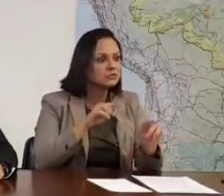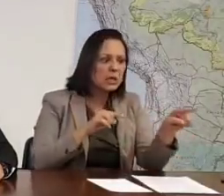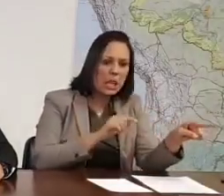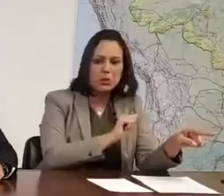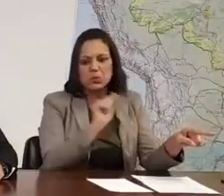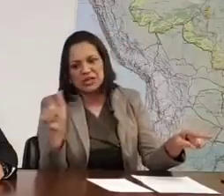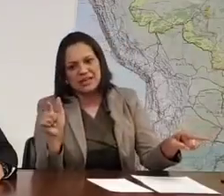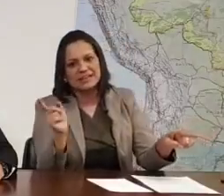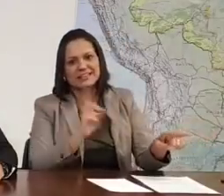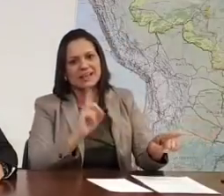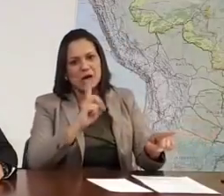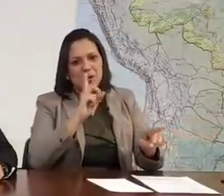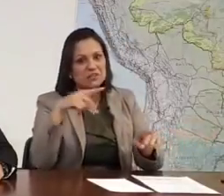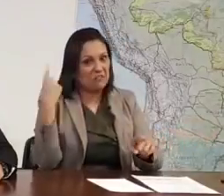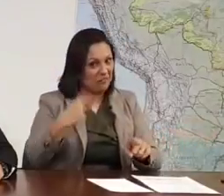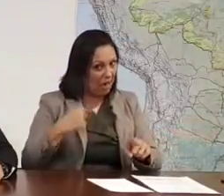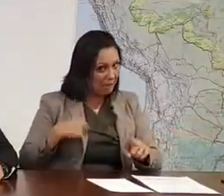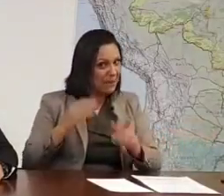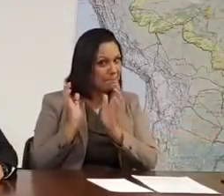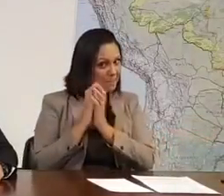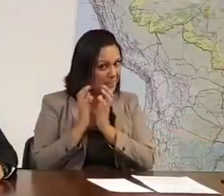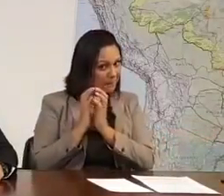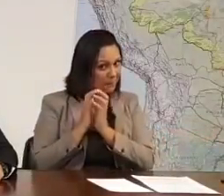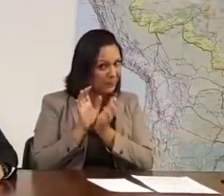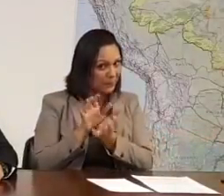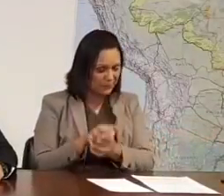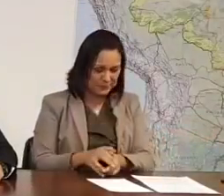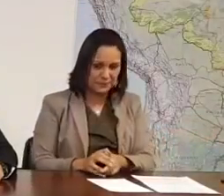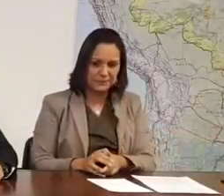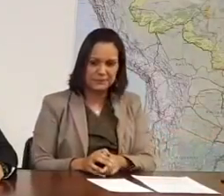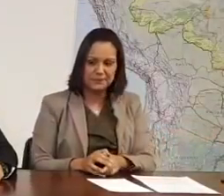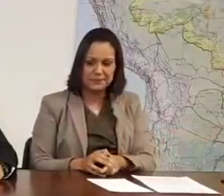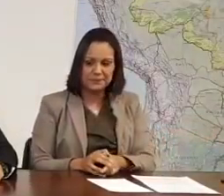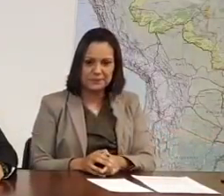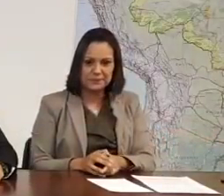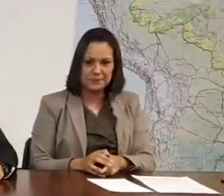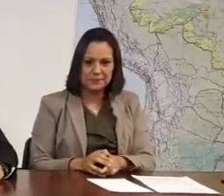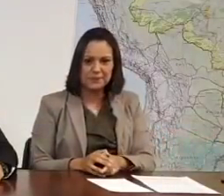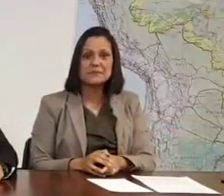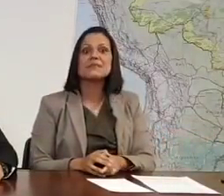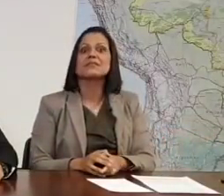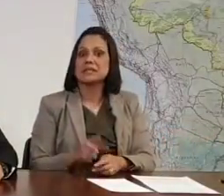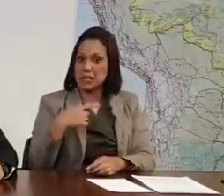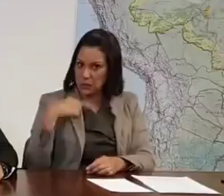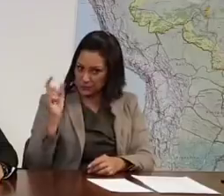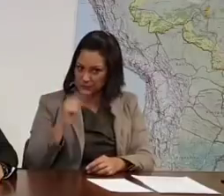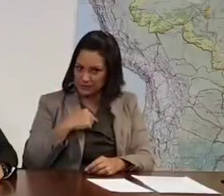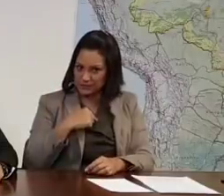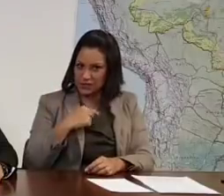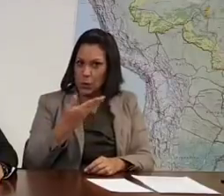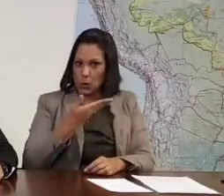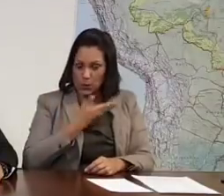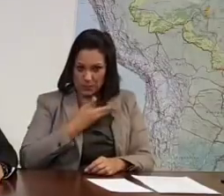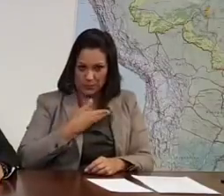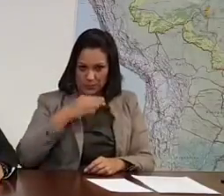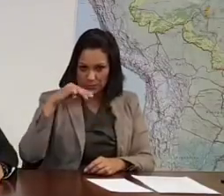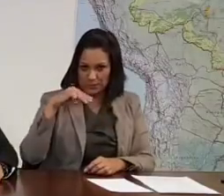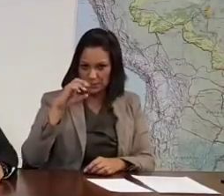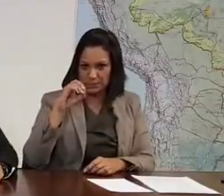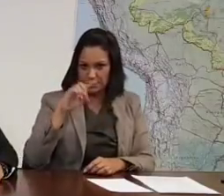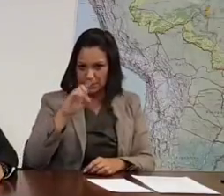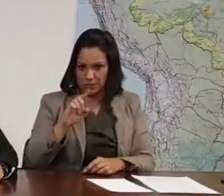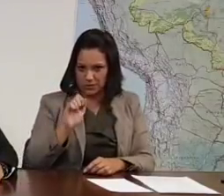senão a turma vai tirar o meu couro lá em Pernambuco. Deixa eu falar uma coisa pra você. Eu fiz isso daí. Um amigo meu aqui de Brasília, o tal de Mozart, tá